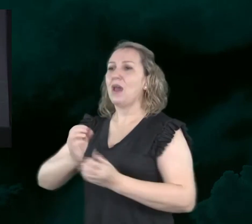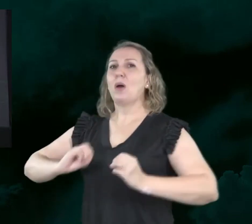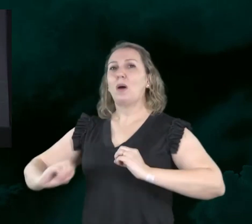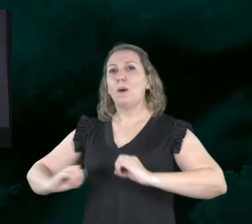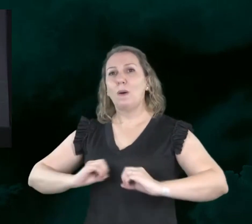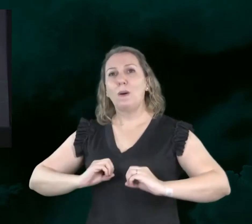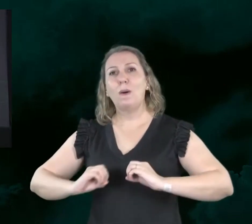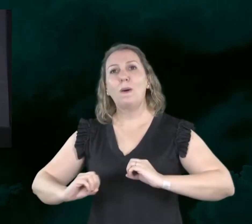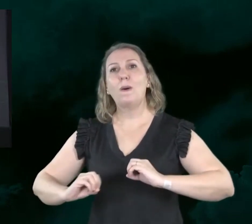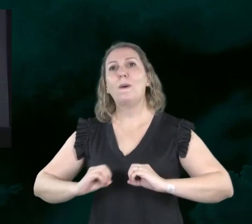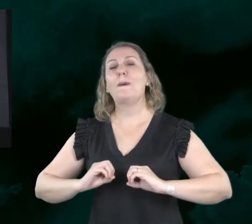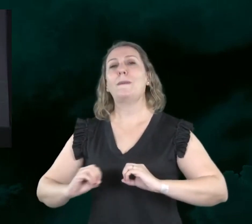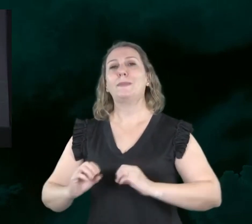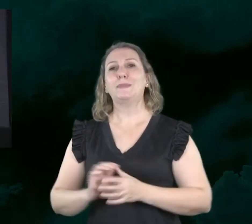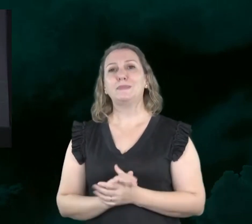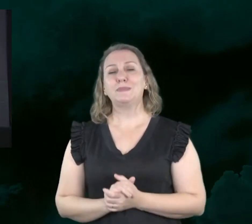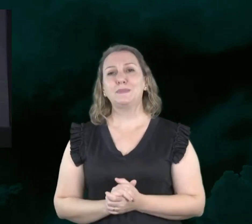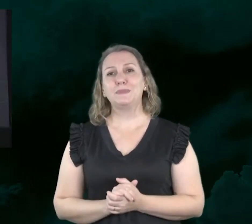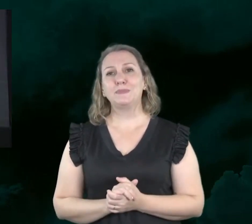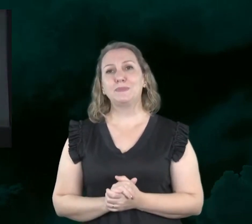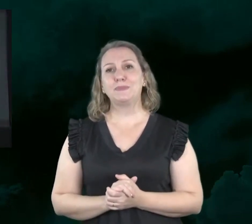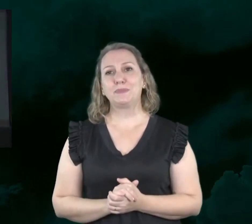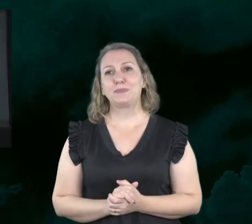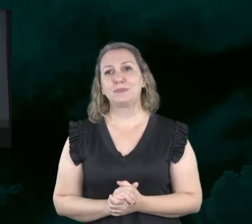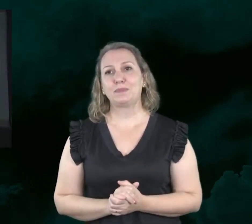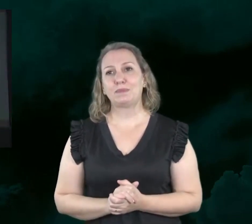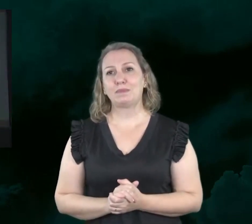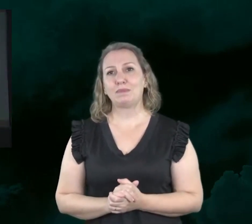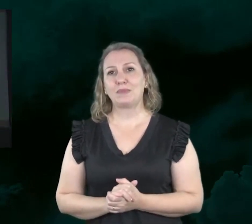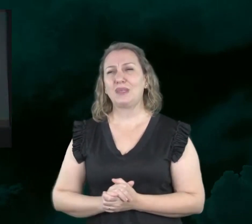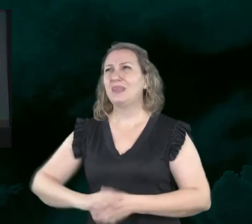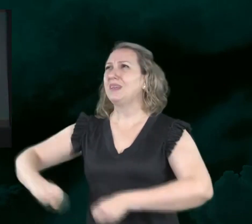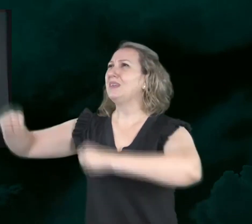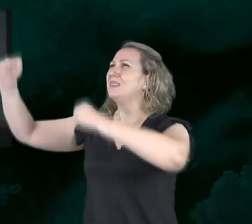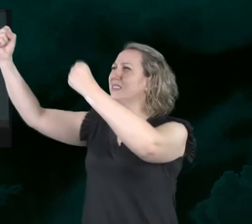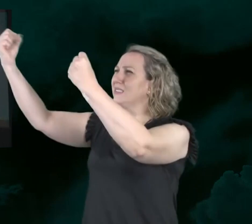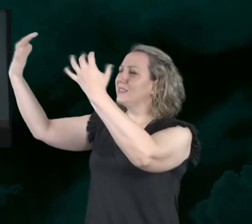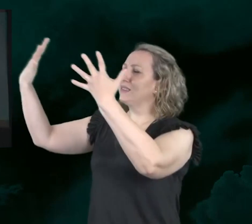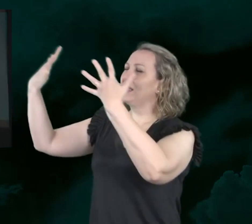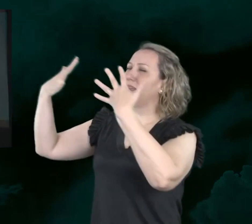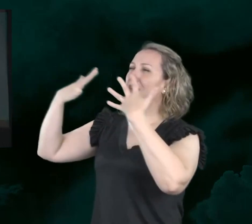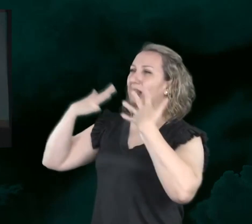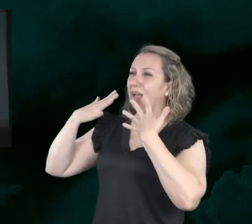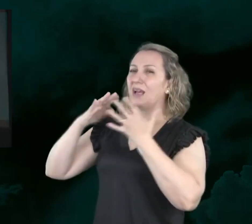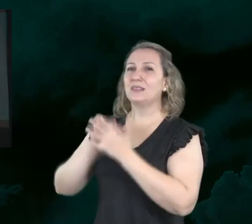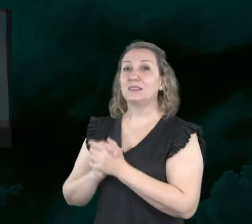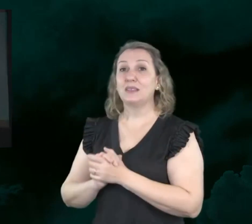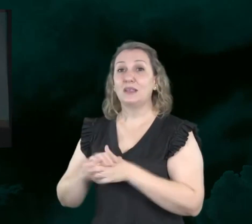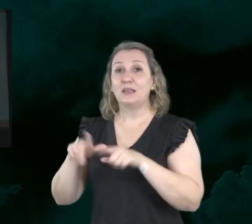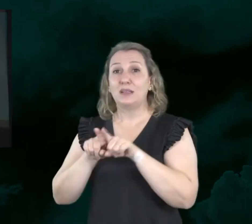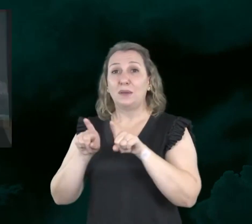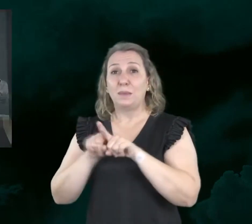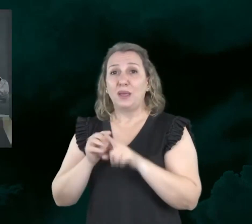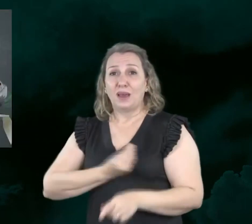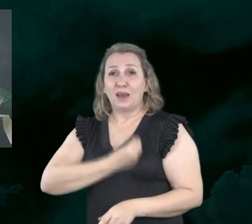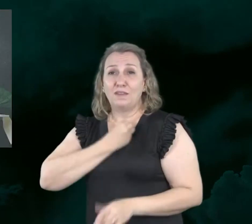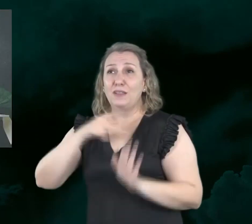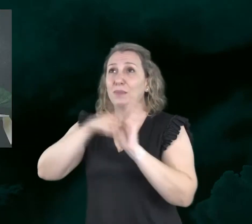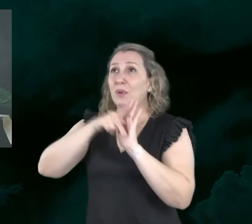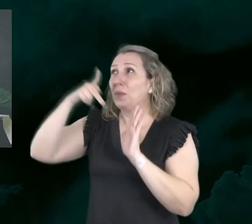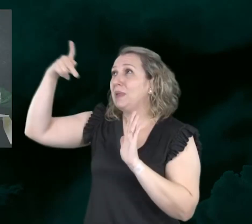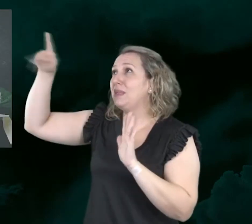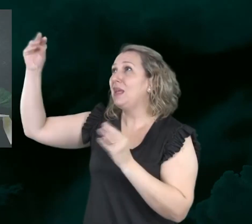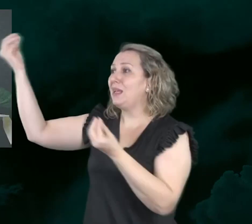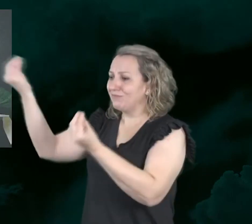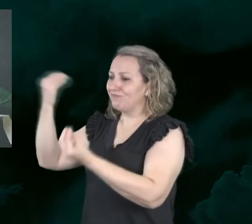pessoa. Com isso, nós recebemos muita graça de Deus, muitos elementos divinos para nos encher da essência